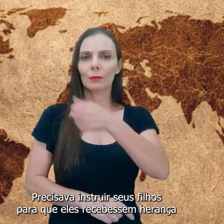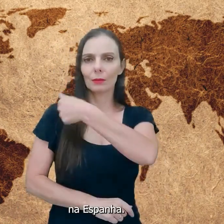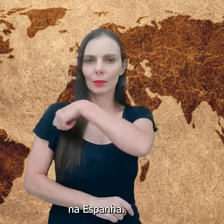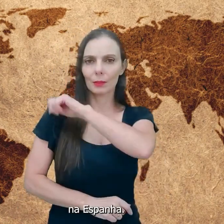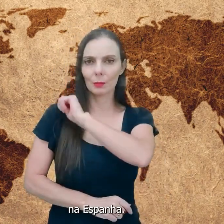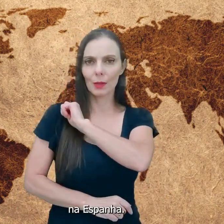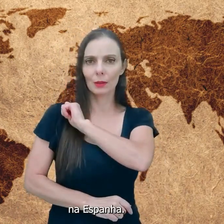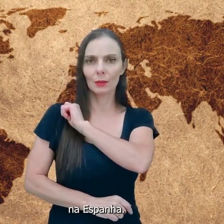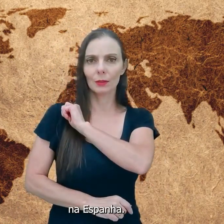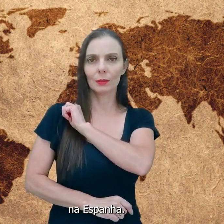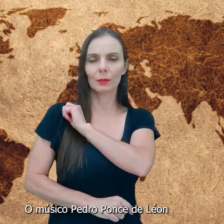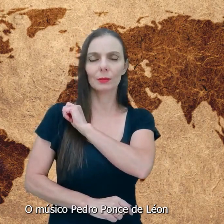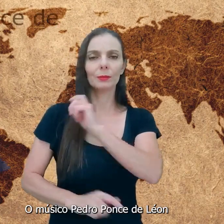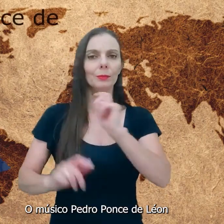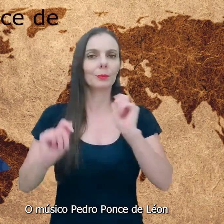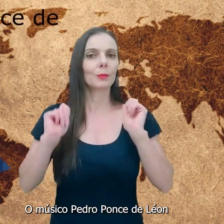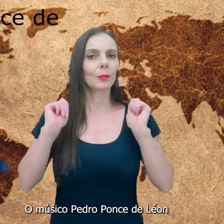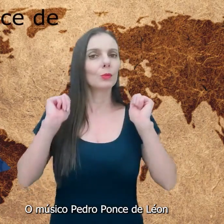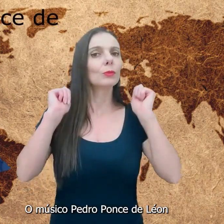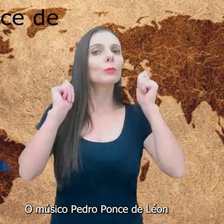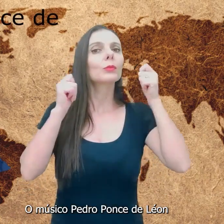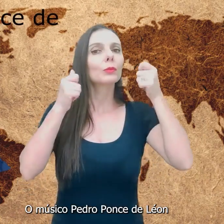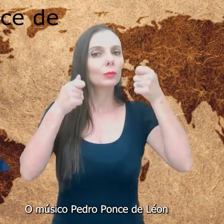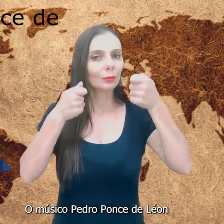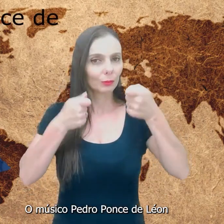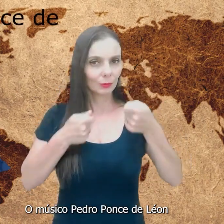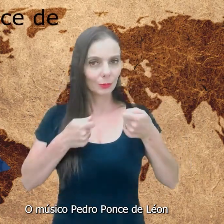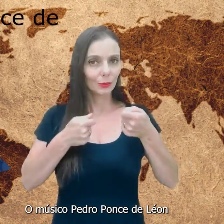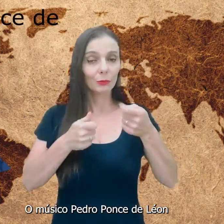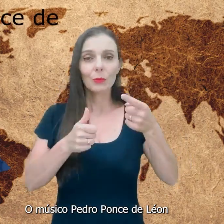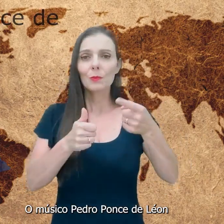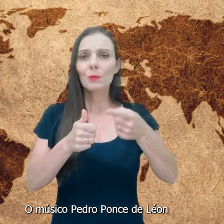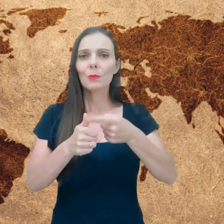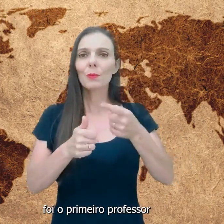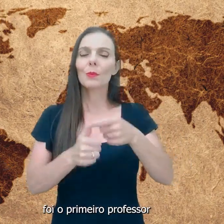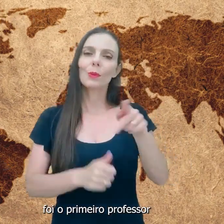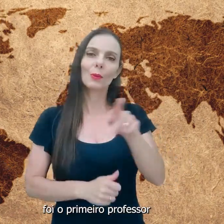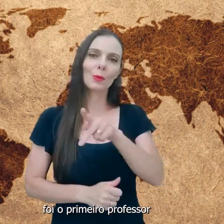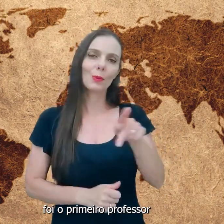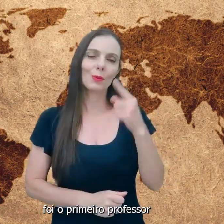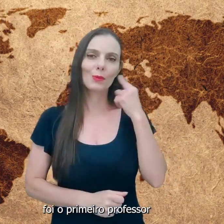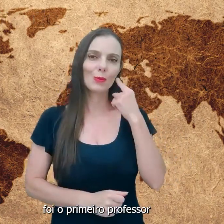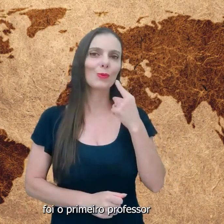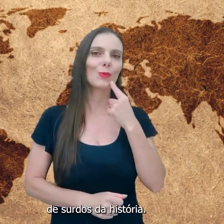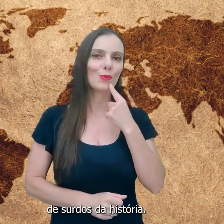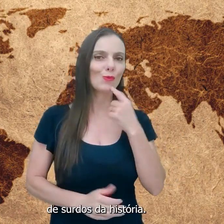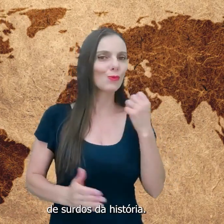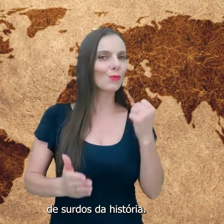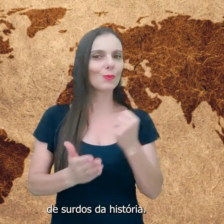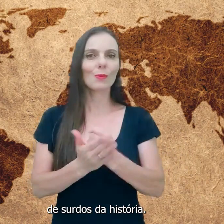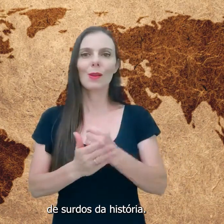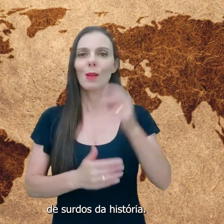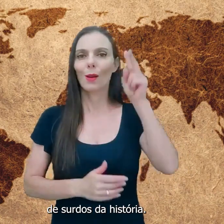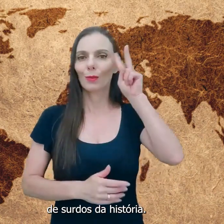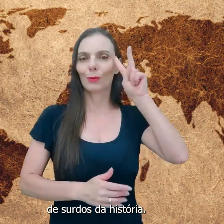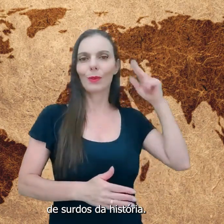Na Espanha, o monge Pedro Ponce de León foi o primeiro professor de surdos da história.